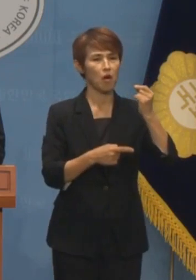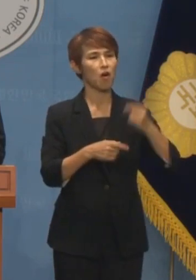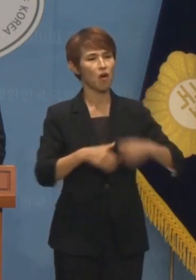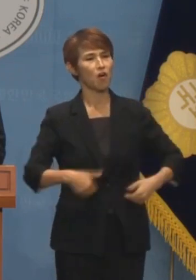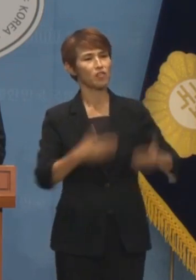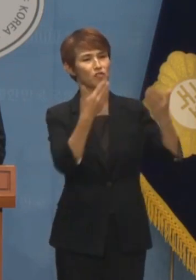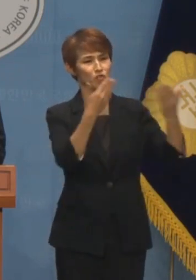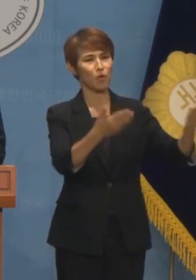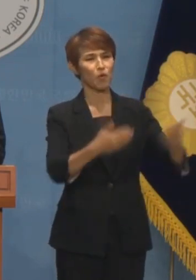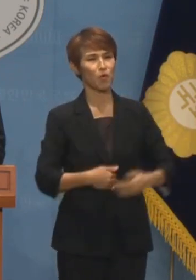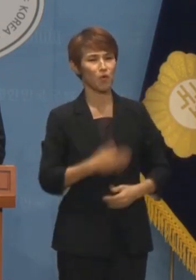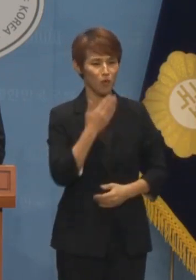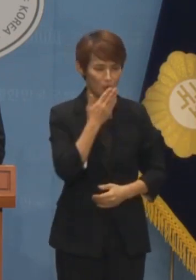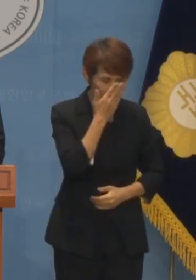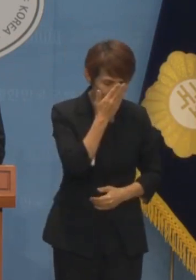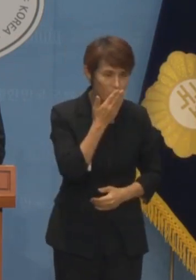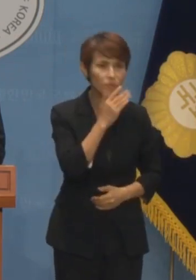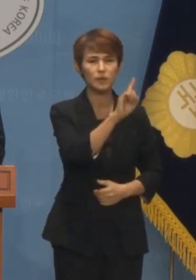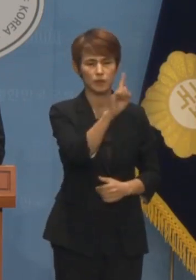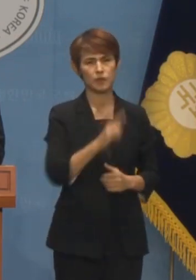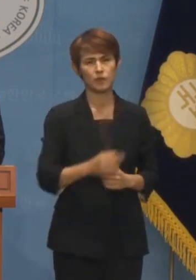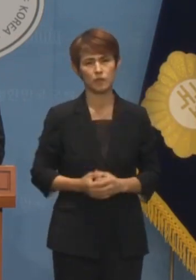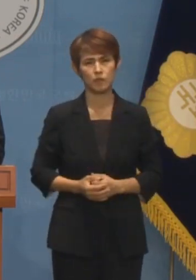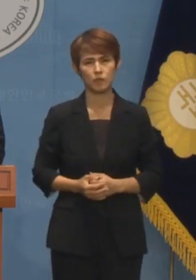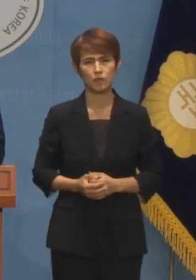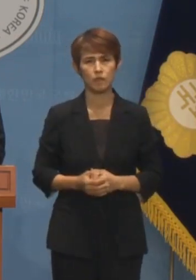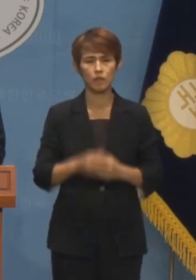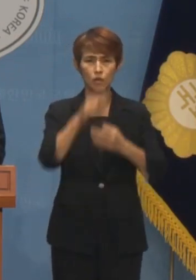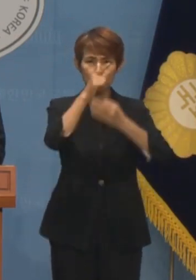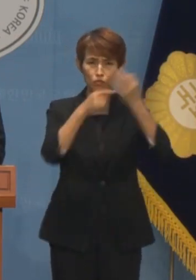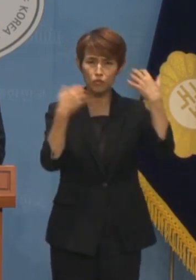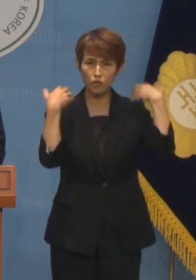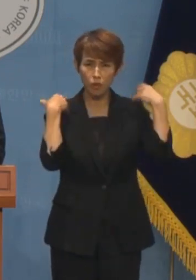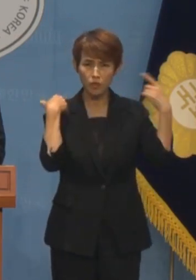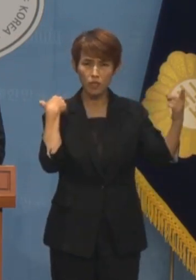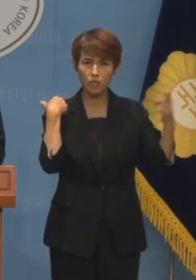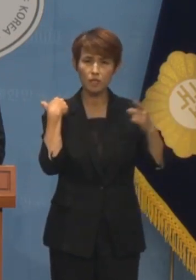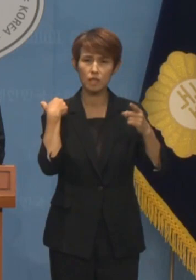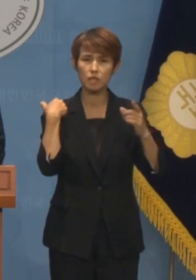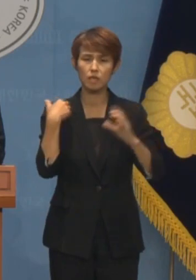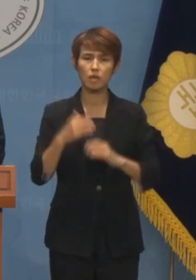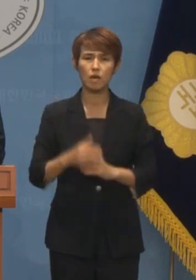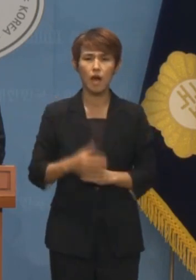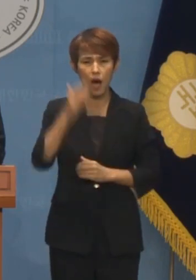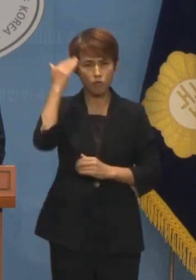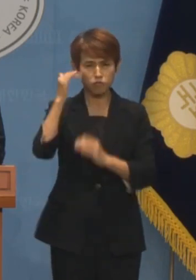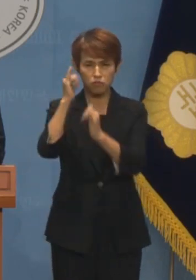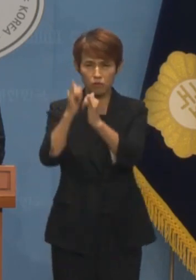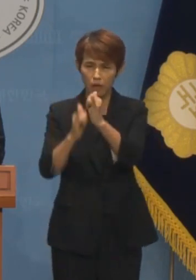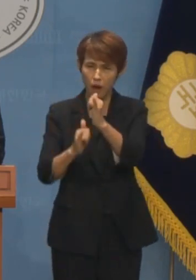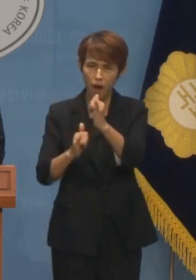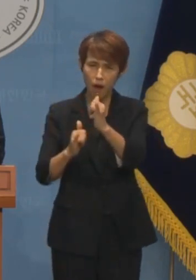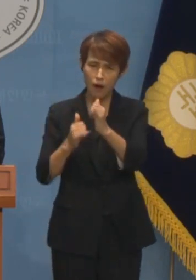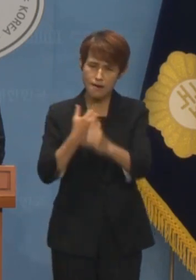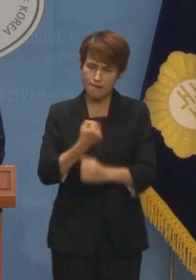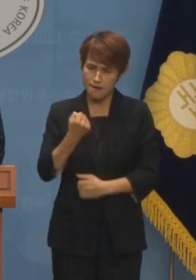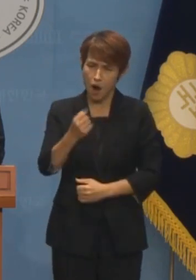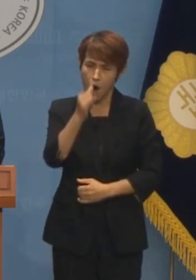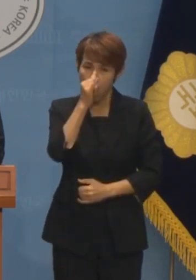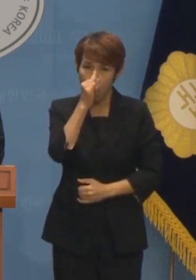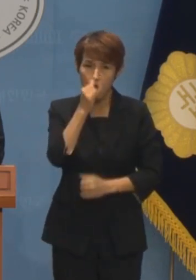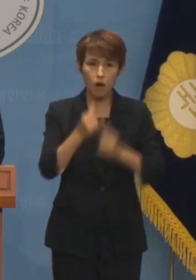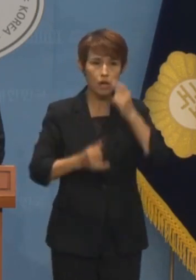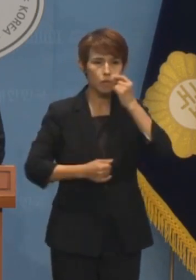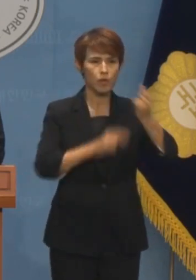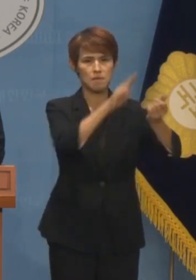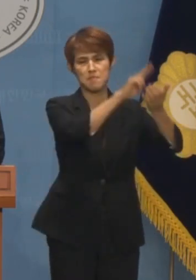관대하고 저자세입니다. 윤석열 정권이 민족의 한이 서린 과거사를 일본에 팔아넘겨 역사를